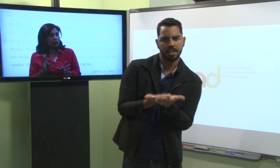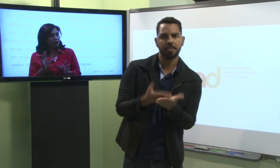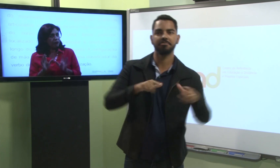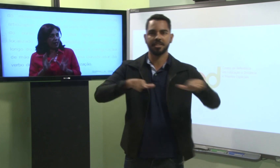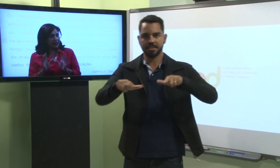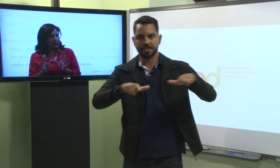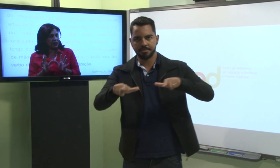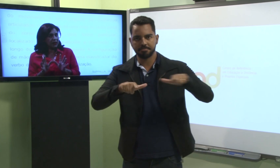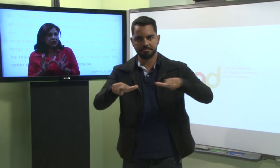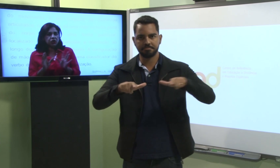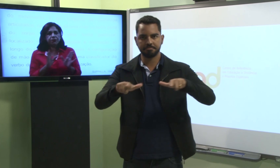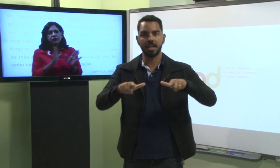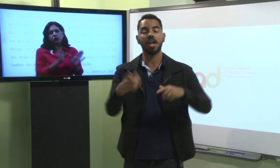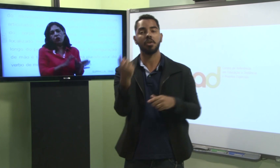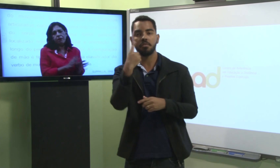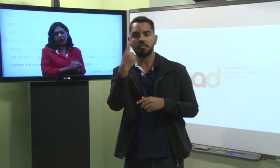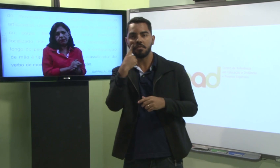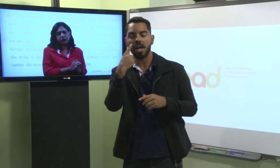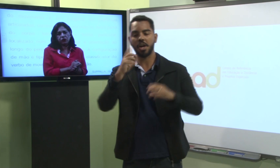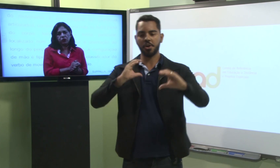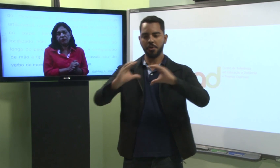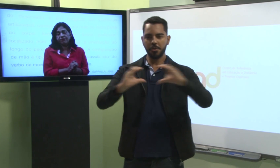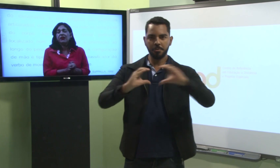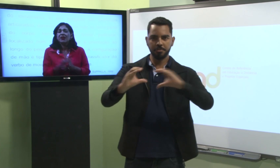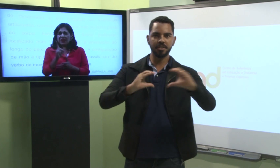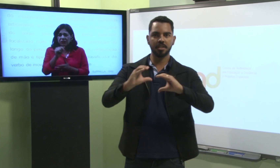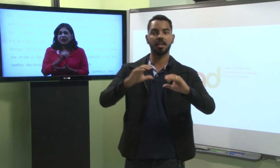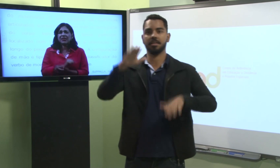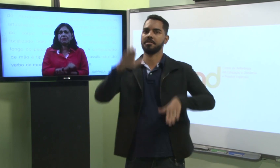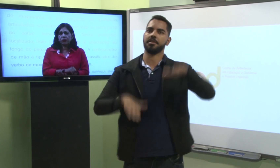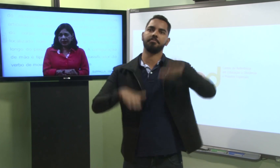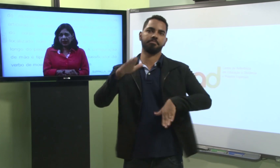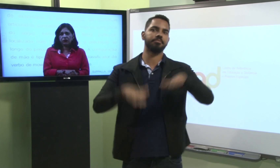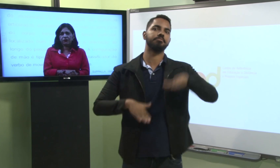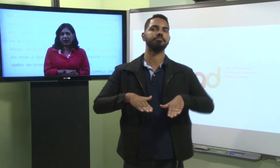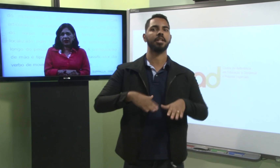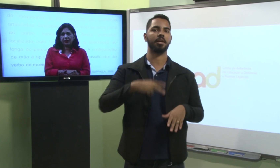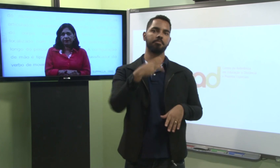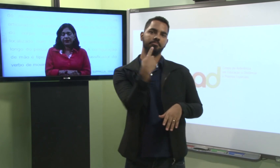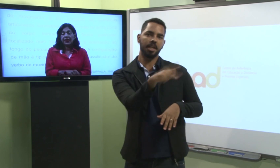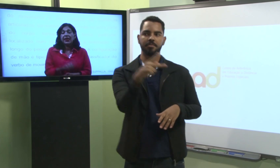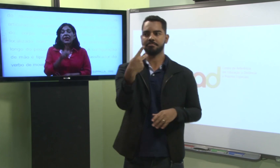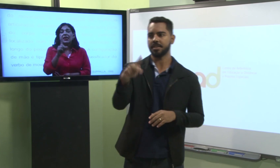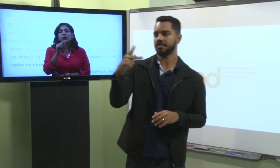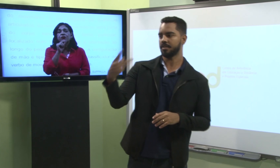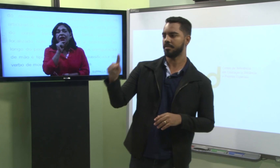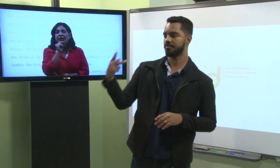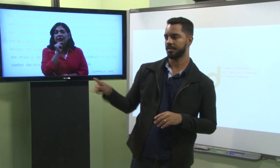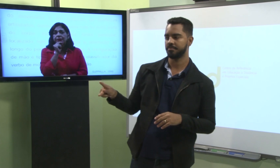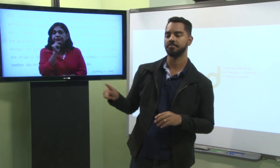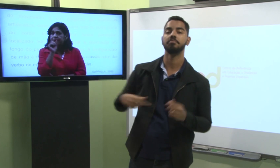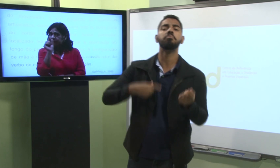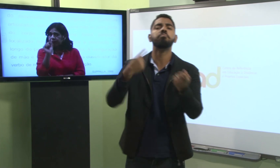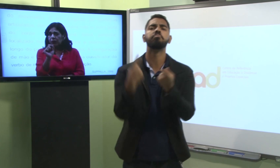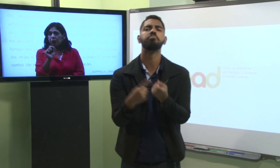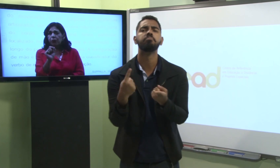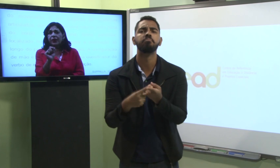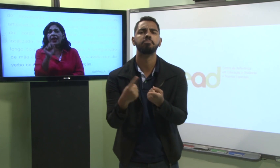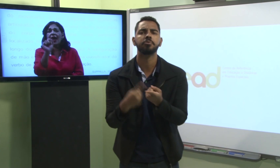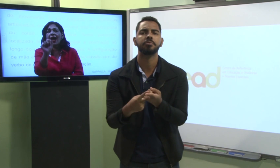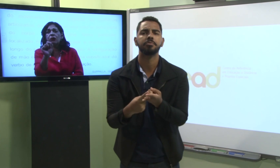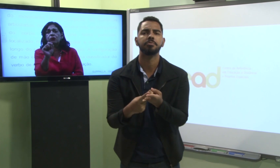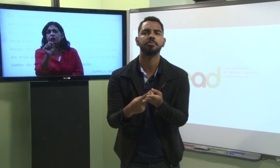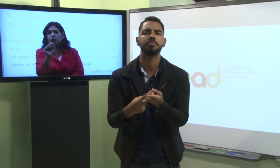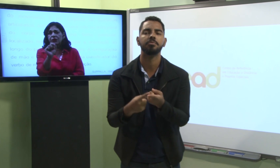repertório varia de pessoa para pessoa. E você sabe por que isso varia? Isso varia